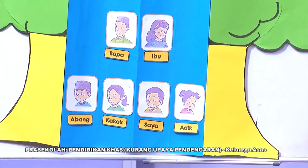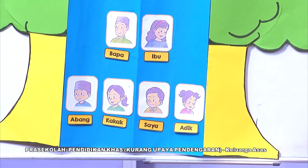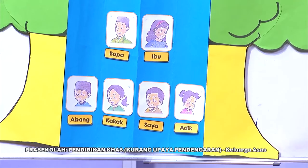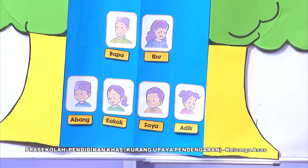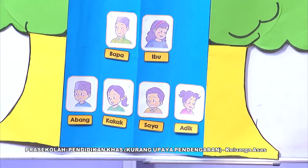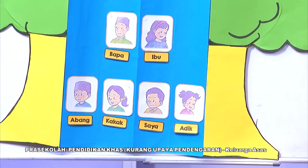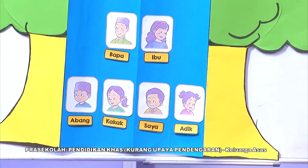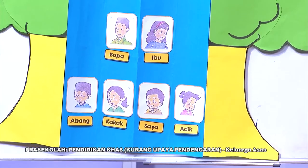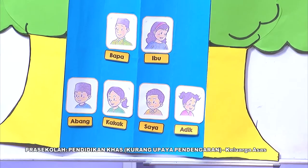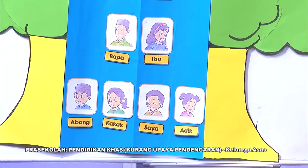tajuk